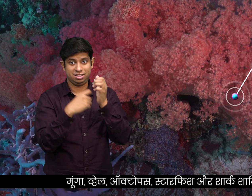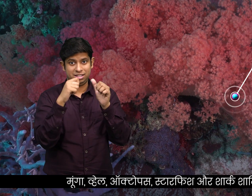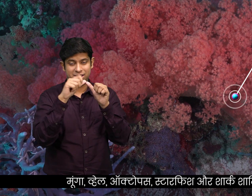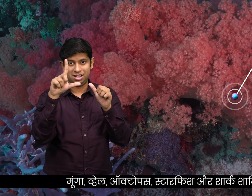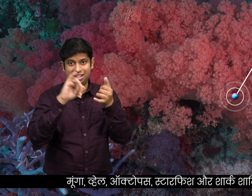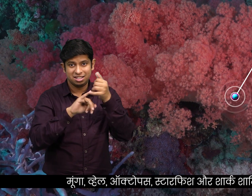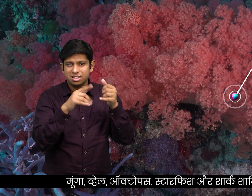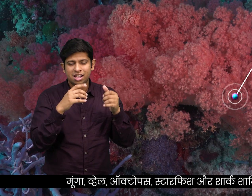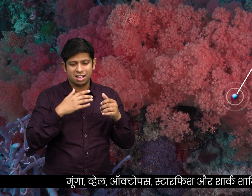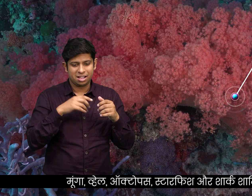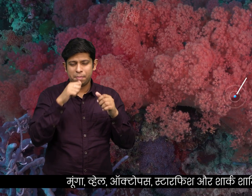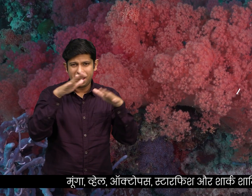और शार्क शामिल है।